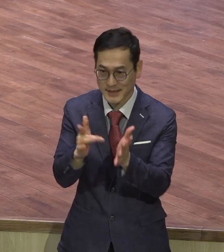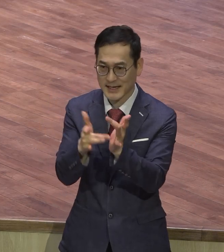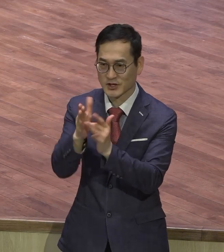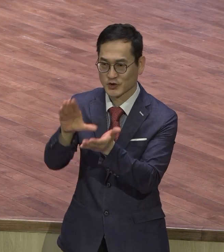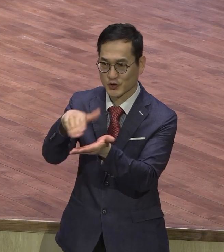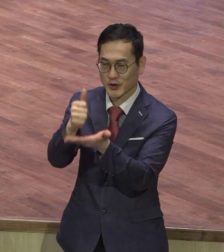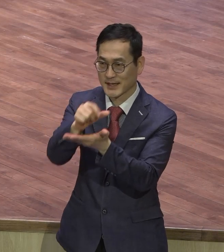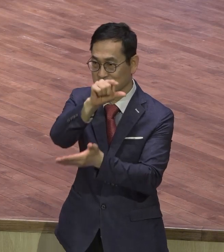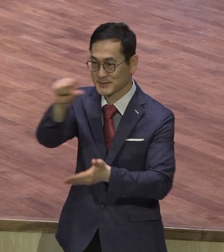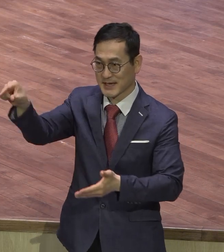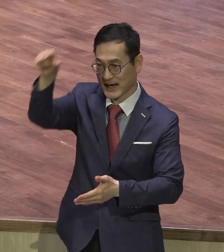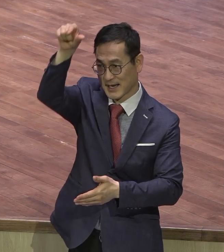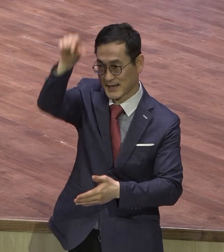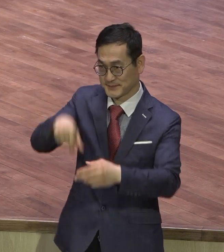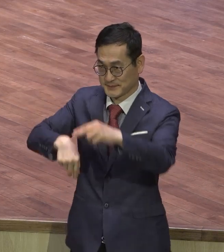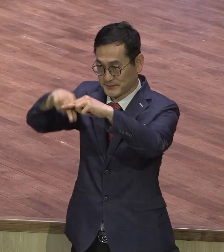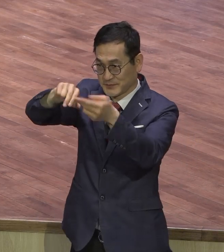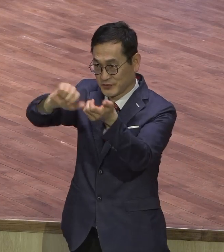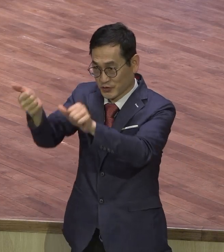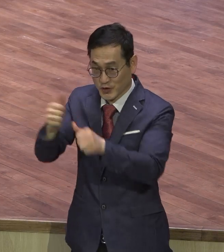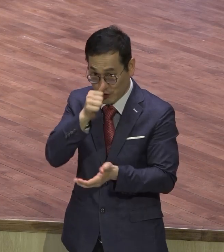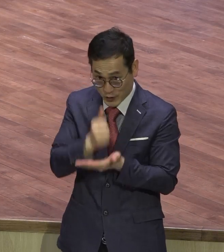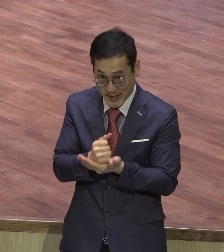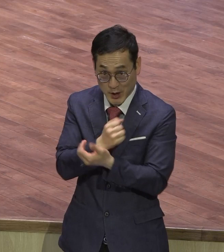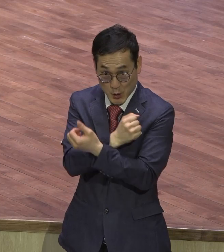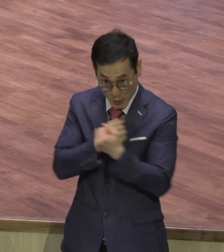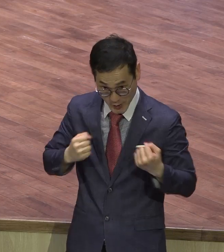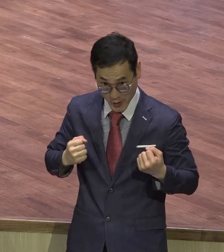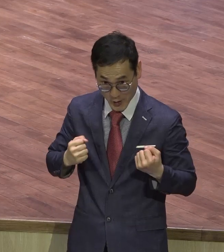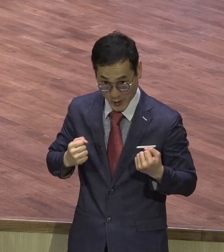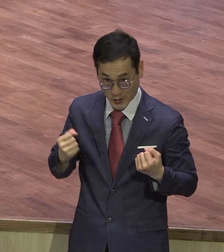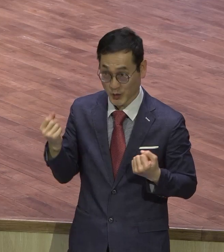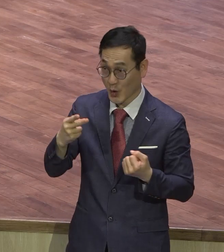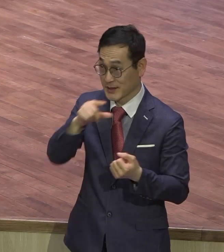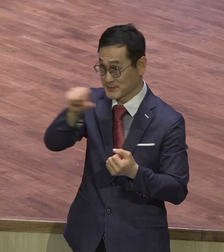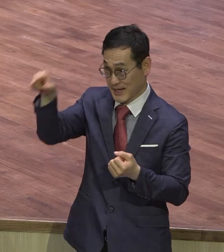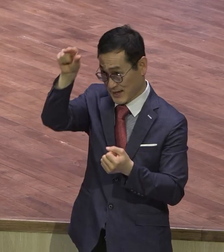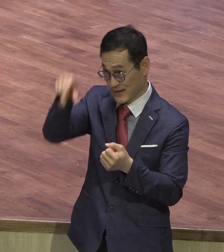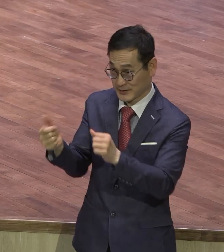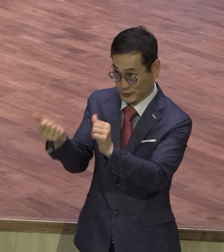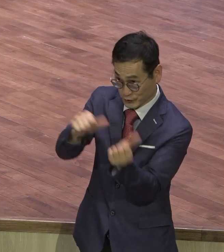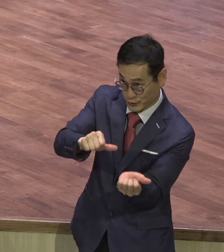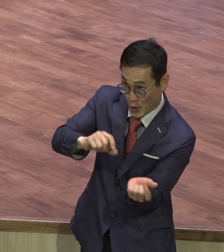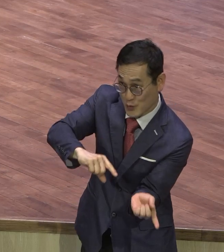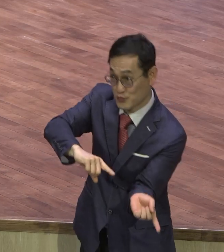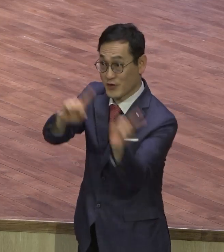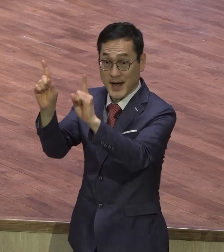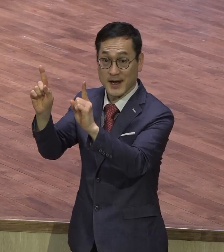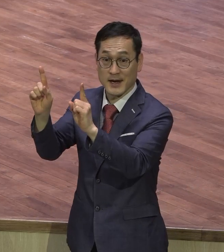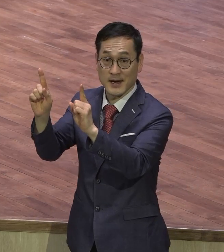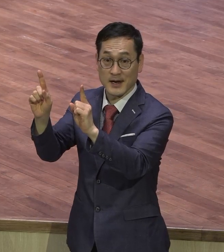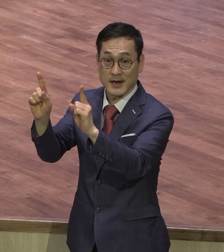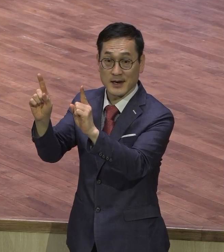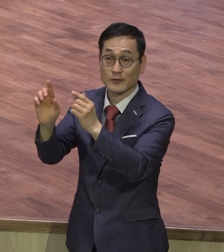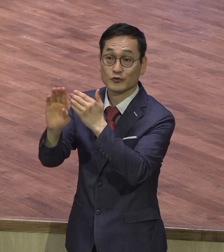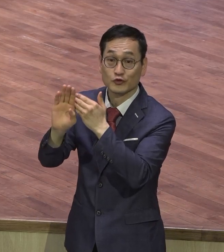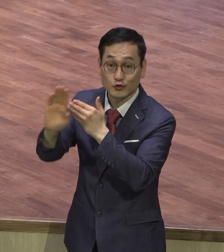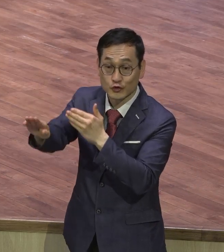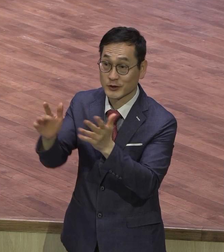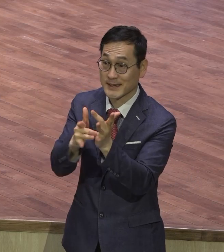십자가의 대속과 부활을 통해서 하나님 아버지를 지로 모시게 된 자녀,